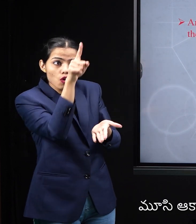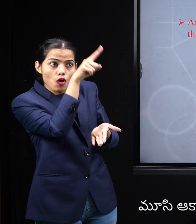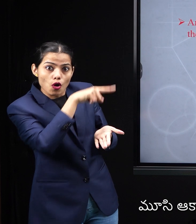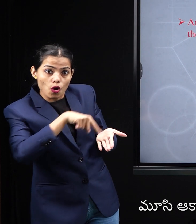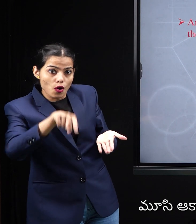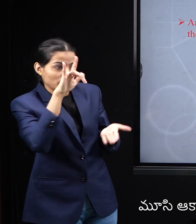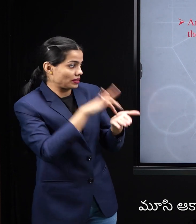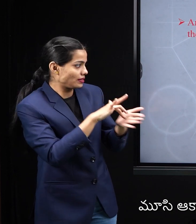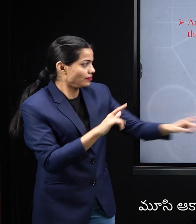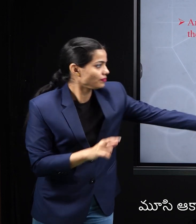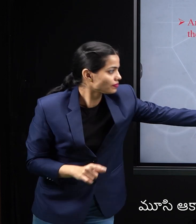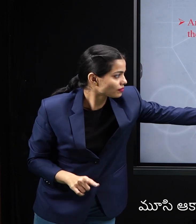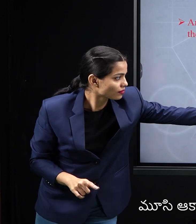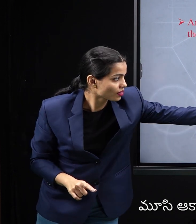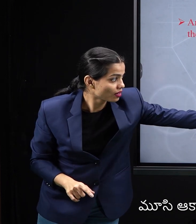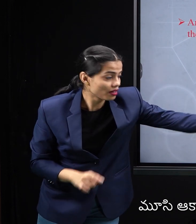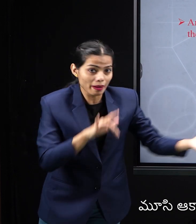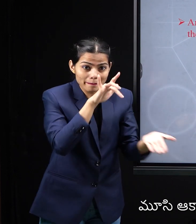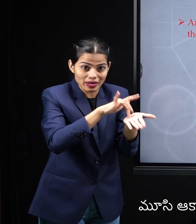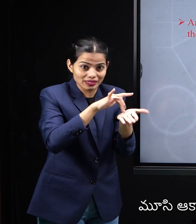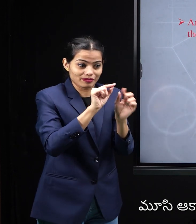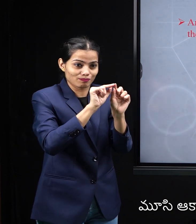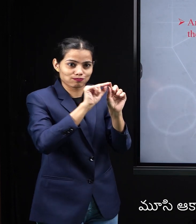ఆకారం ఒక వృత్తాంతాన్ని ఏర్పరుస్తుంది.